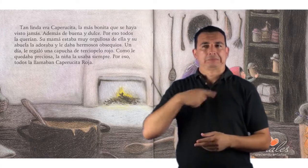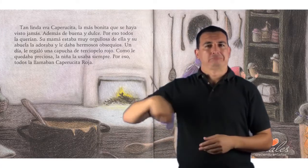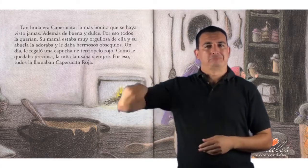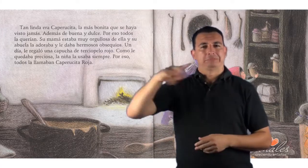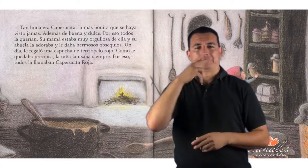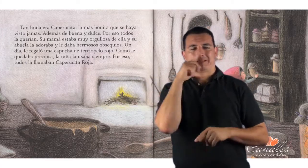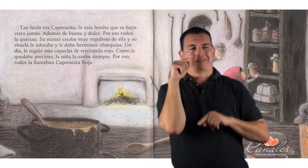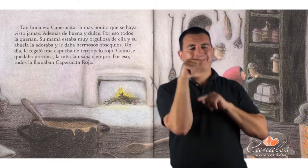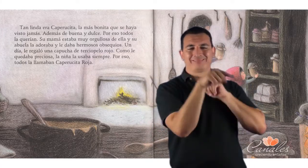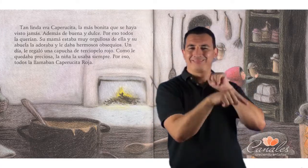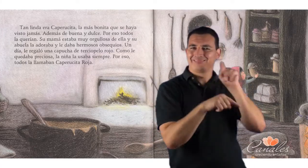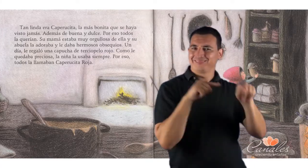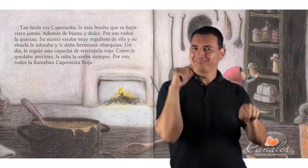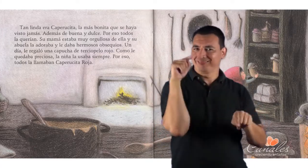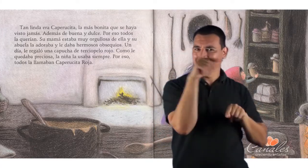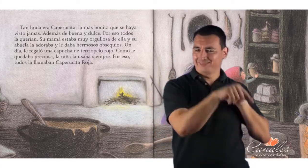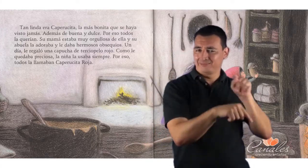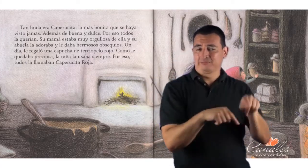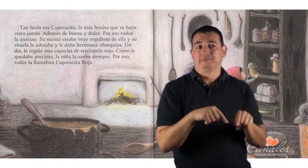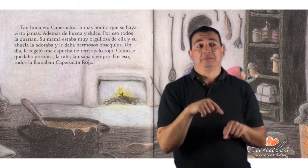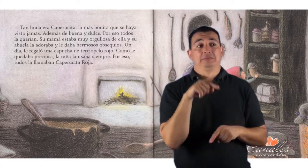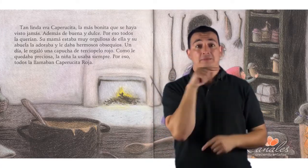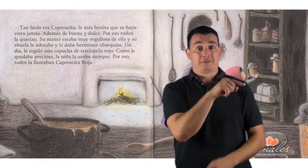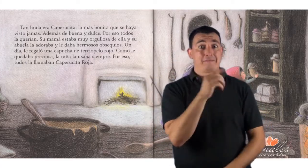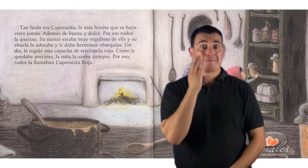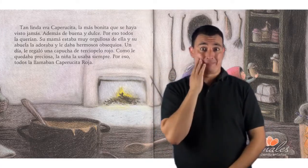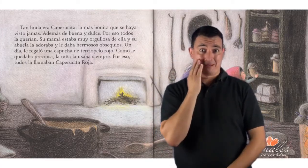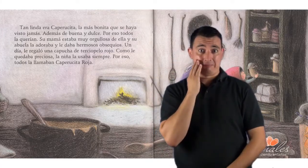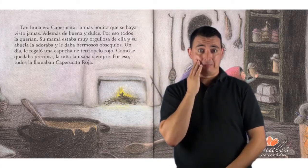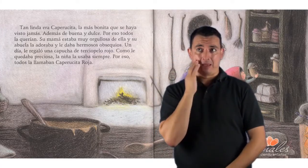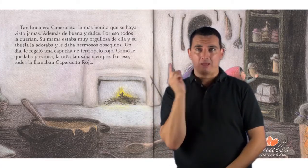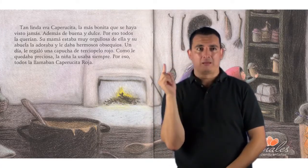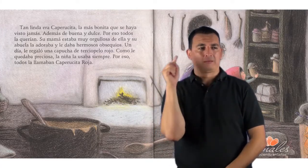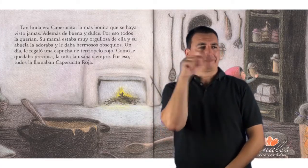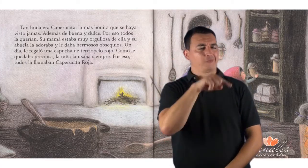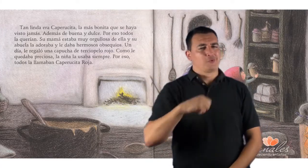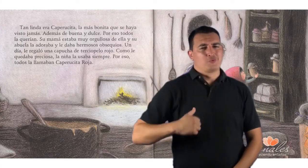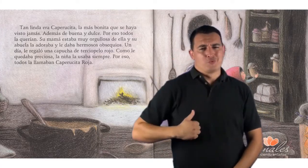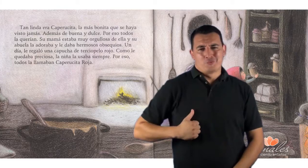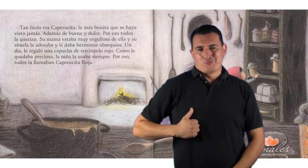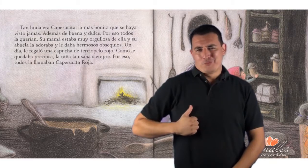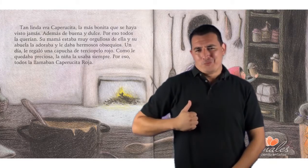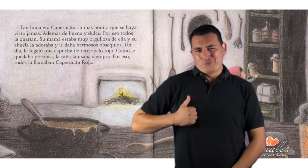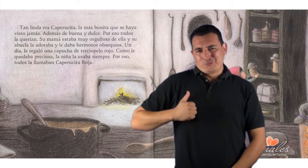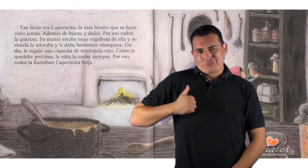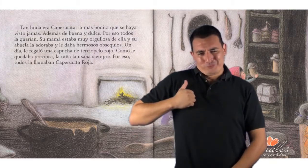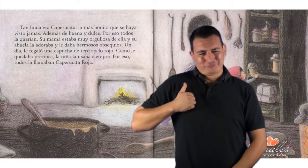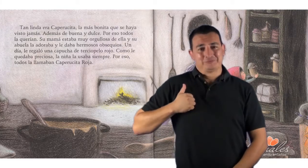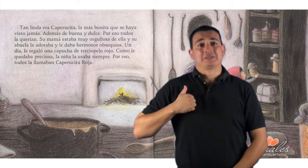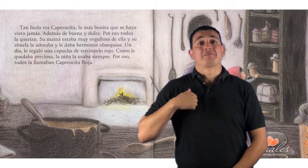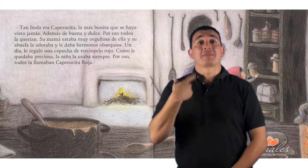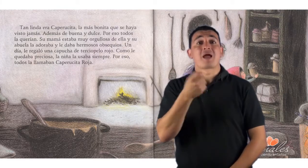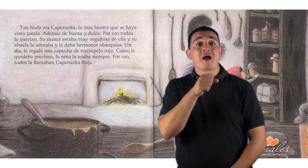Por eso todos la querían. Su mamá estaba muy orgullosa de ella y su abuela la adoraba